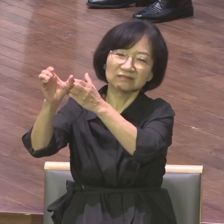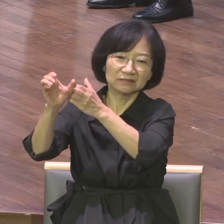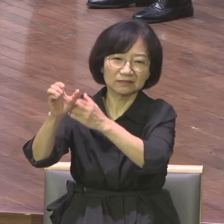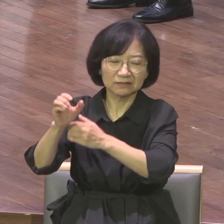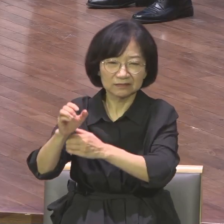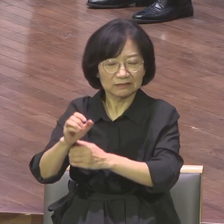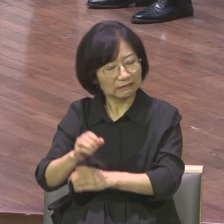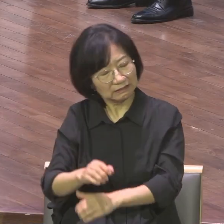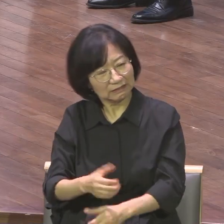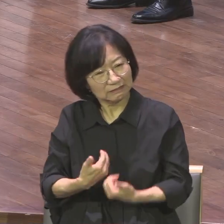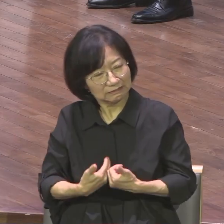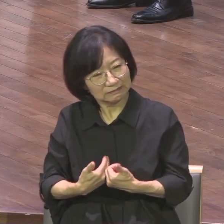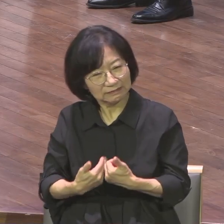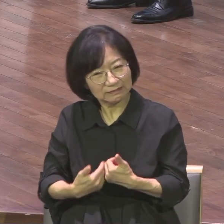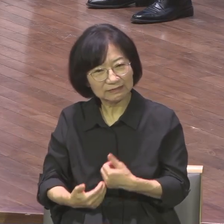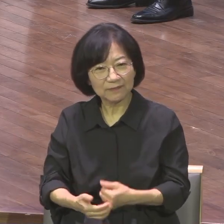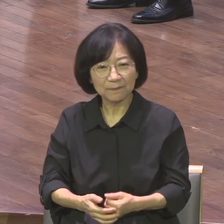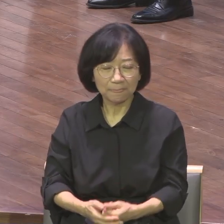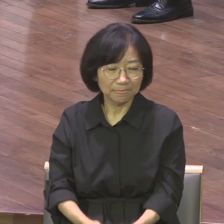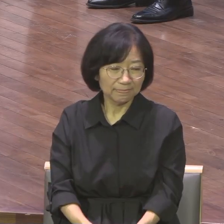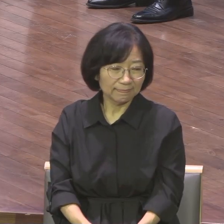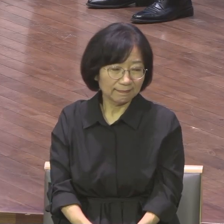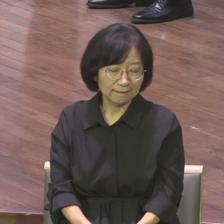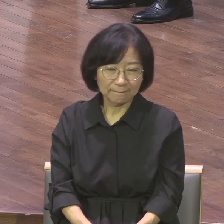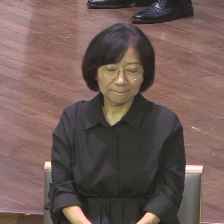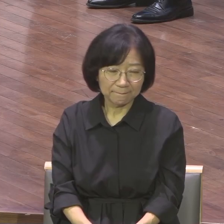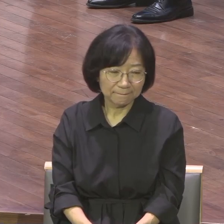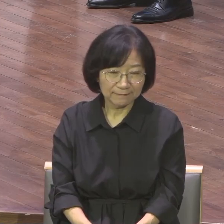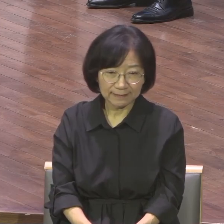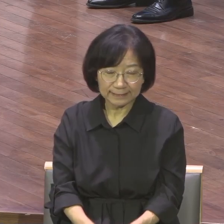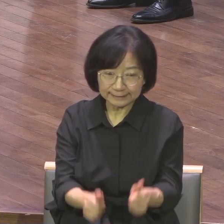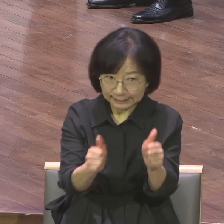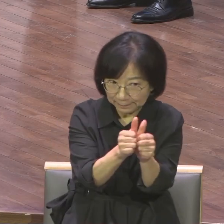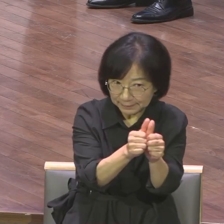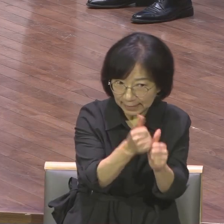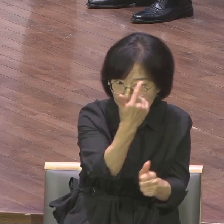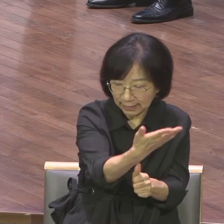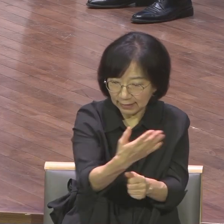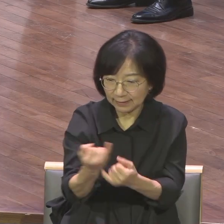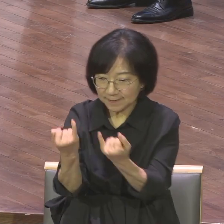거라고. 남녀 이분법이에요. 남녀 이분법.